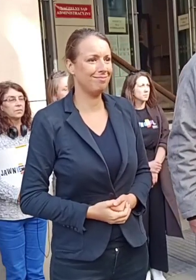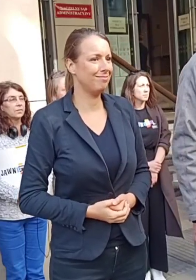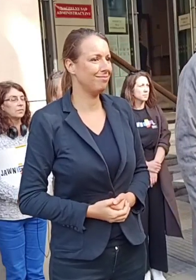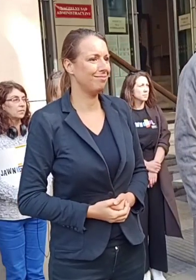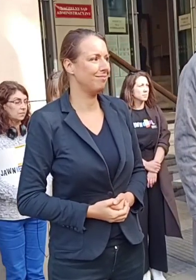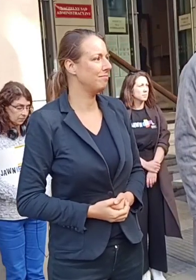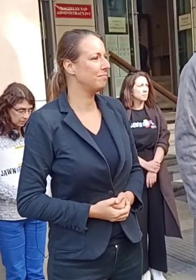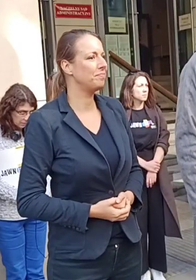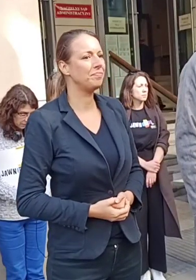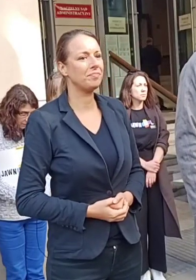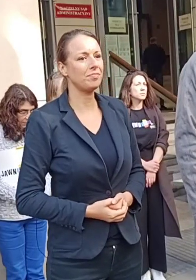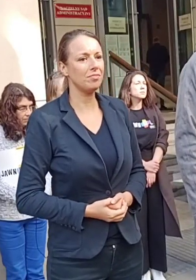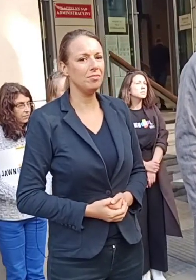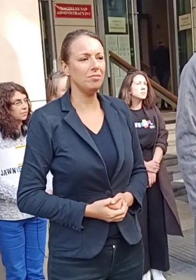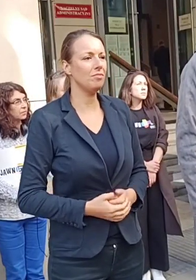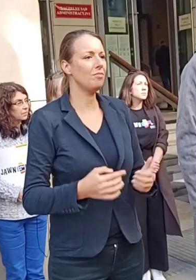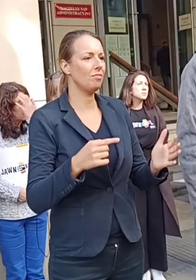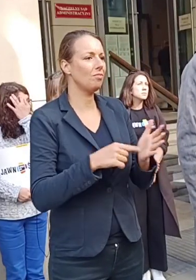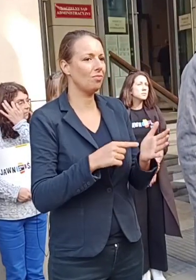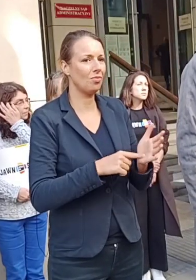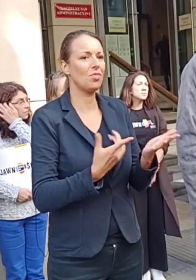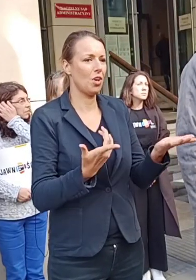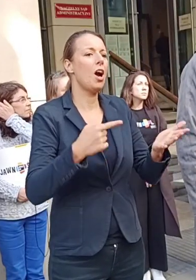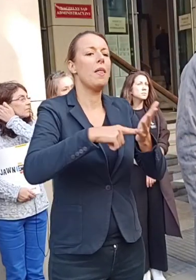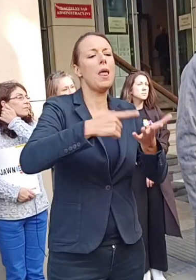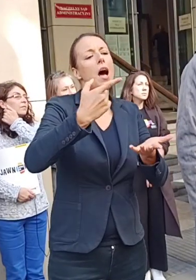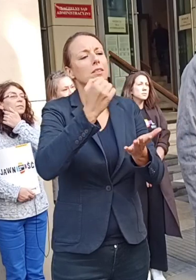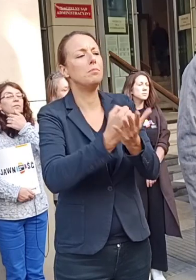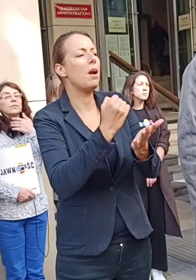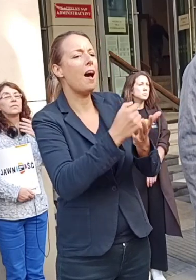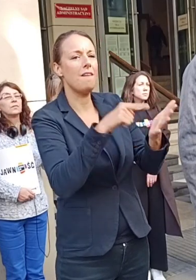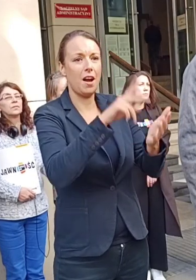Kiedy sprawa w ogóle w tym Europejskim Trybunale? Do kamer patrzymy.